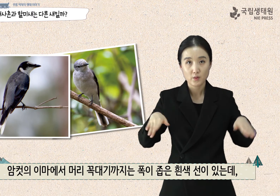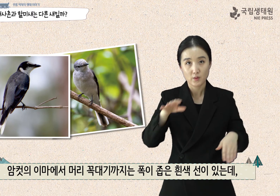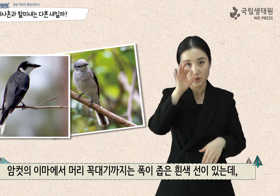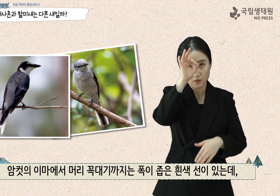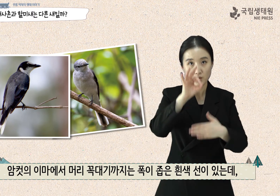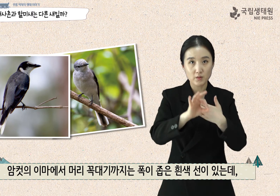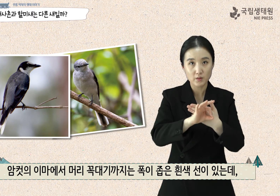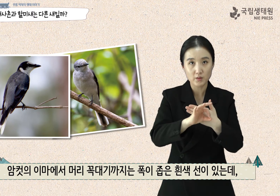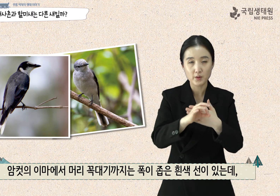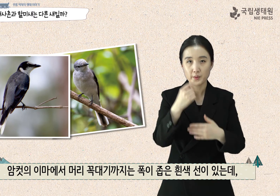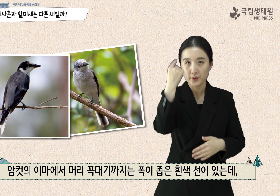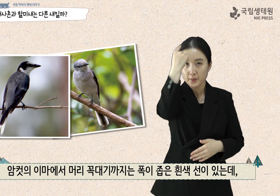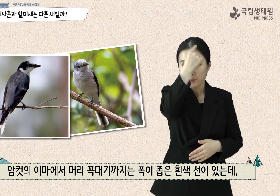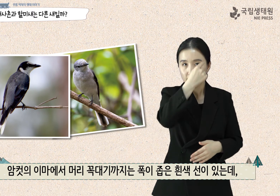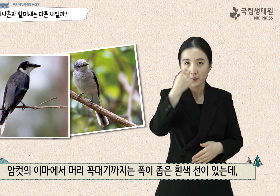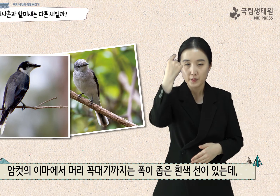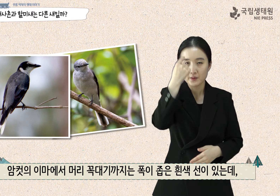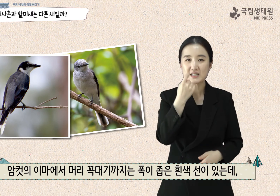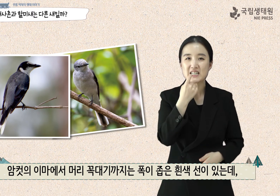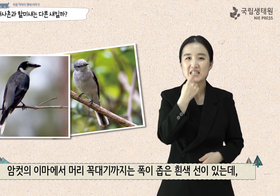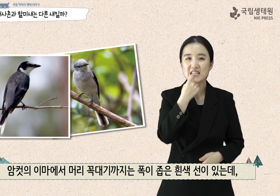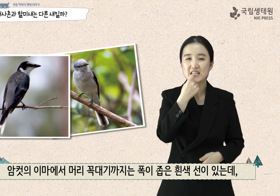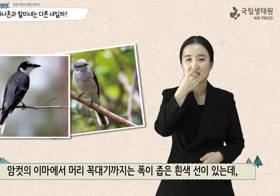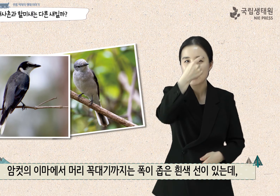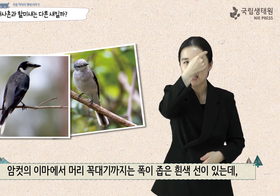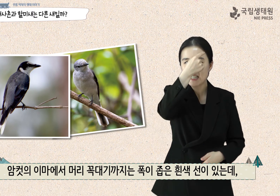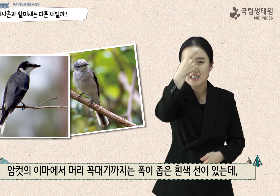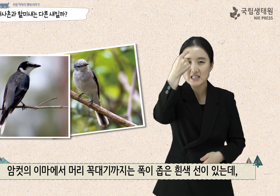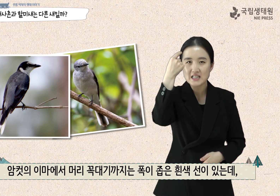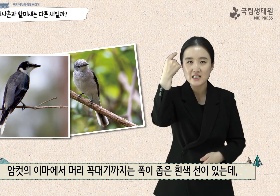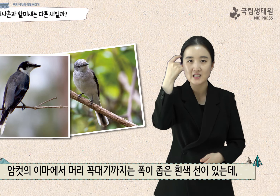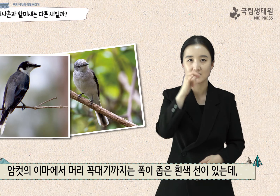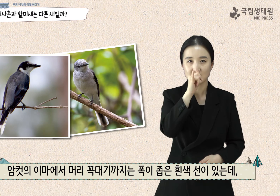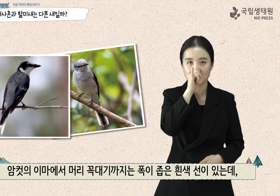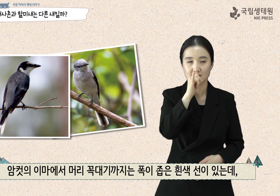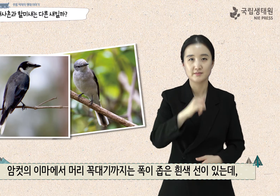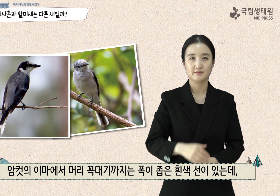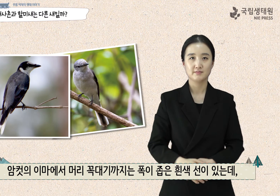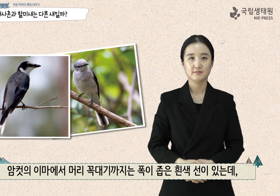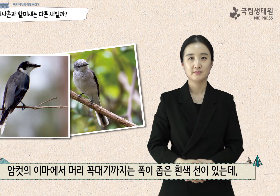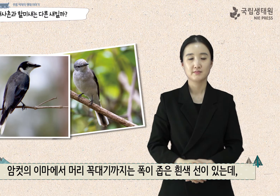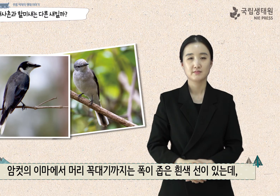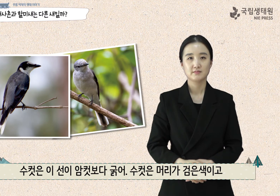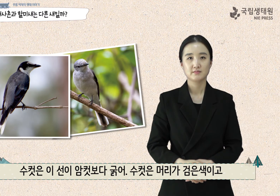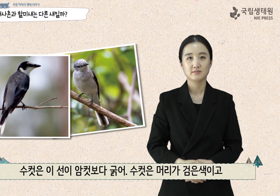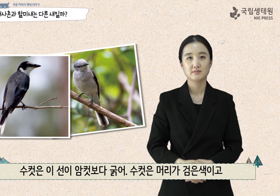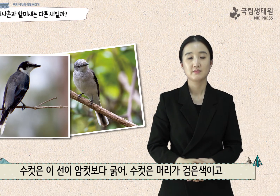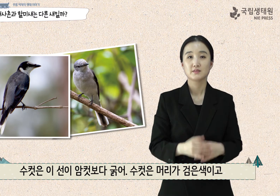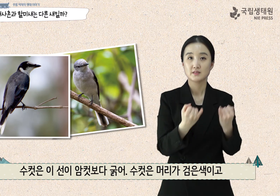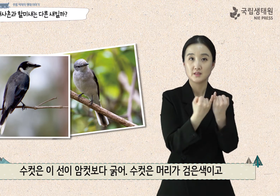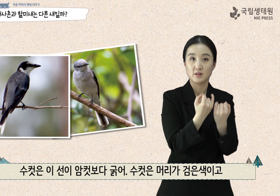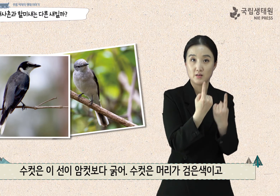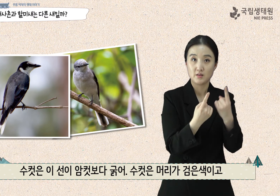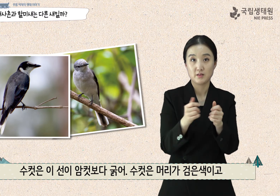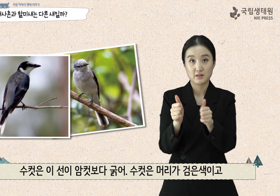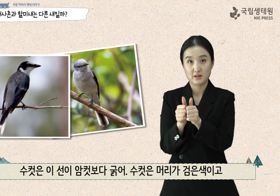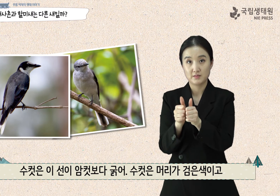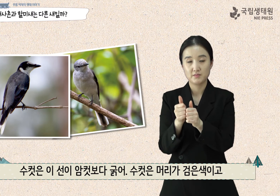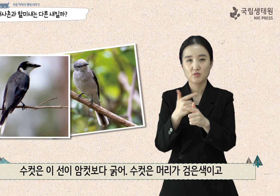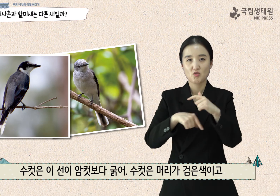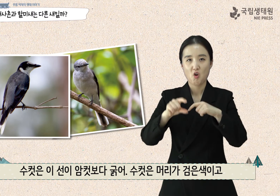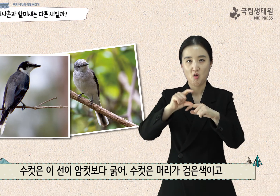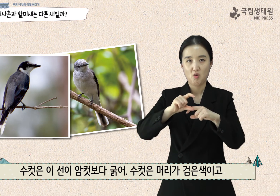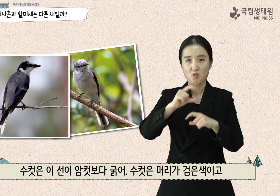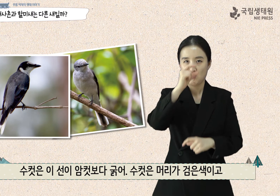암컷의 이마에서 머리 꼭대기까지는 폭이 좁은 흰색 선이 있는데 수컷은 이